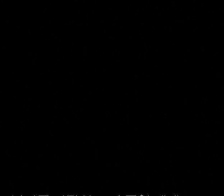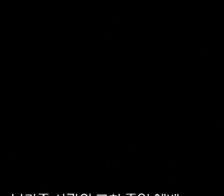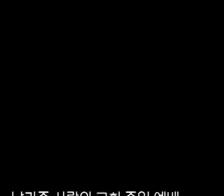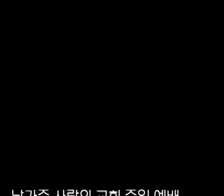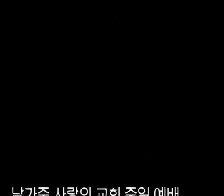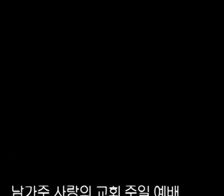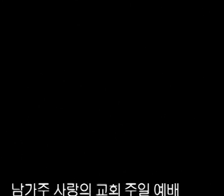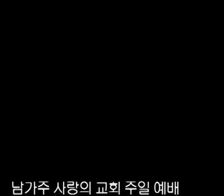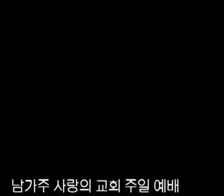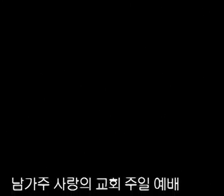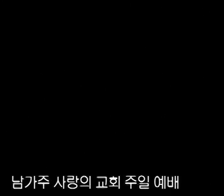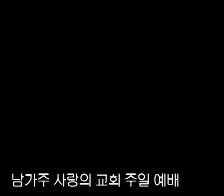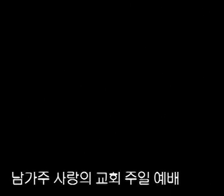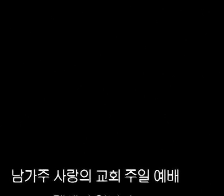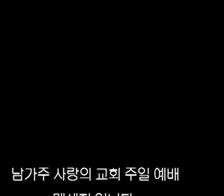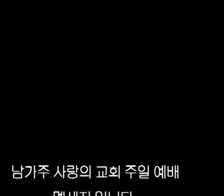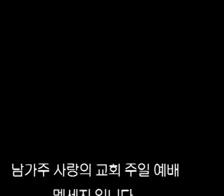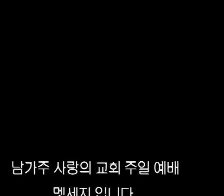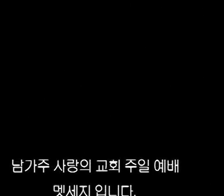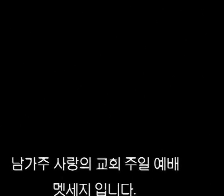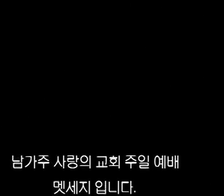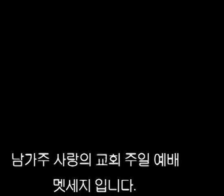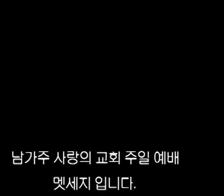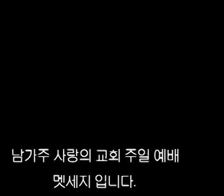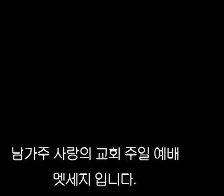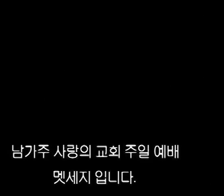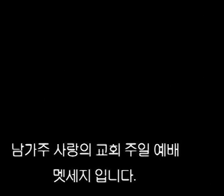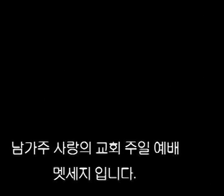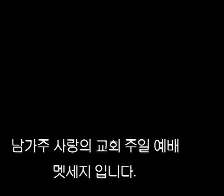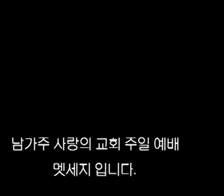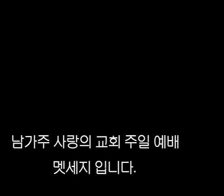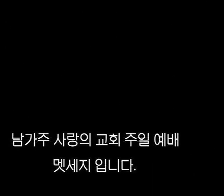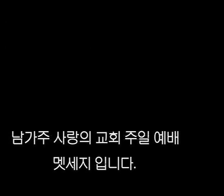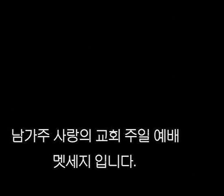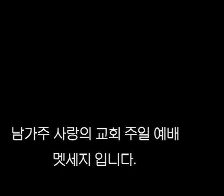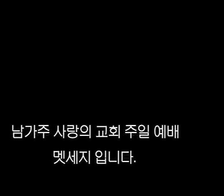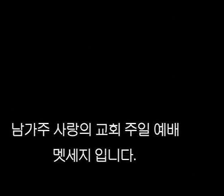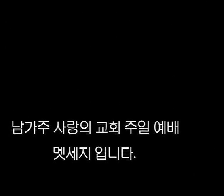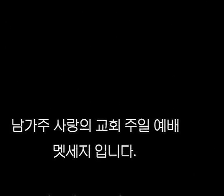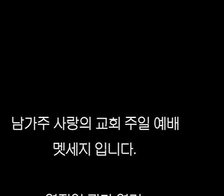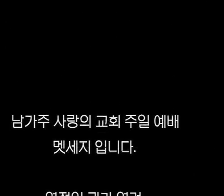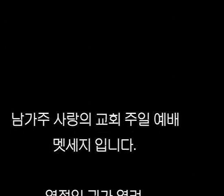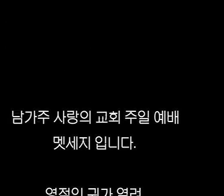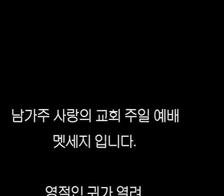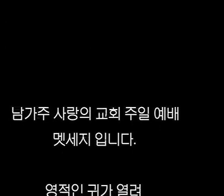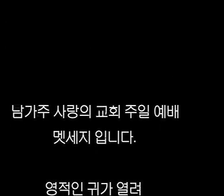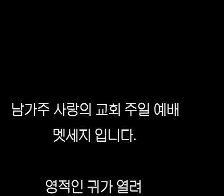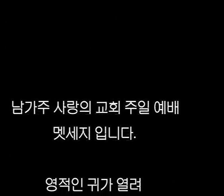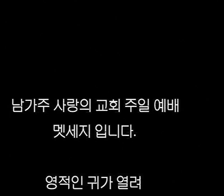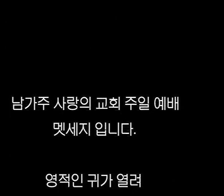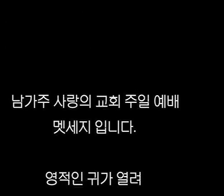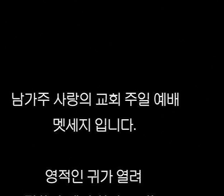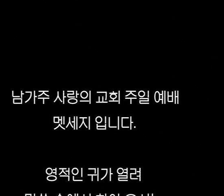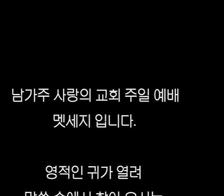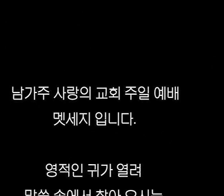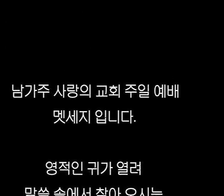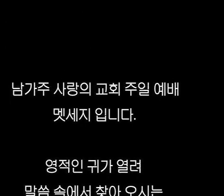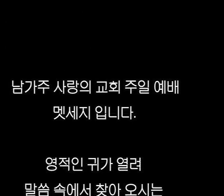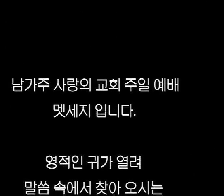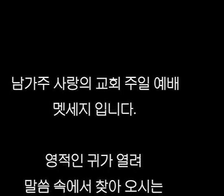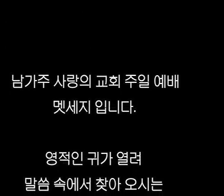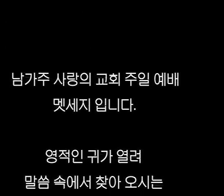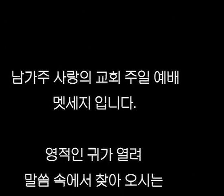남가주 사랑의 교회 주일 예배 메시지입니다. 영적인 귀가 열려 말씀